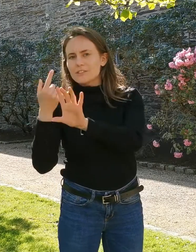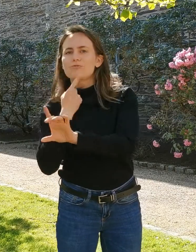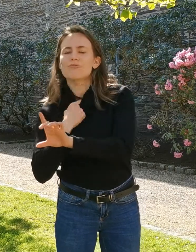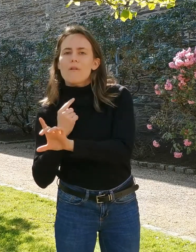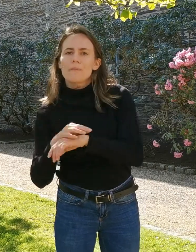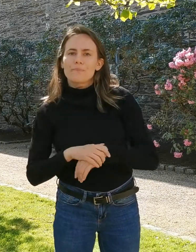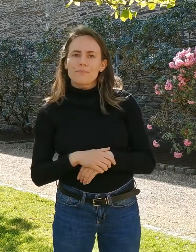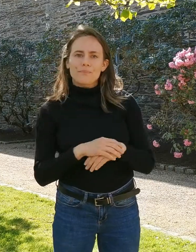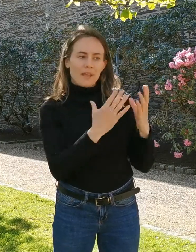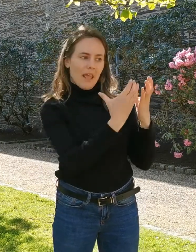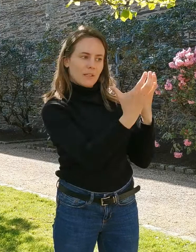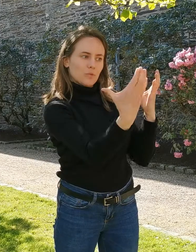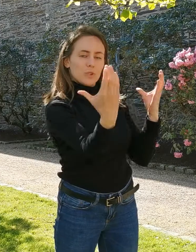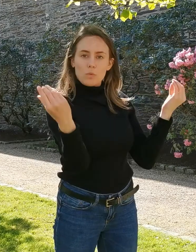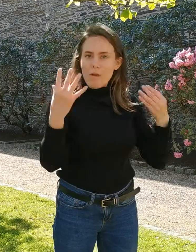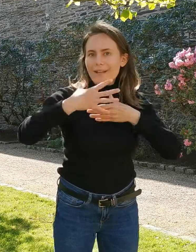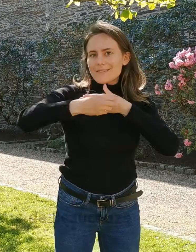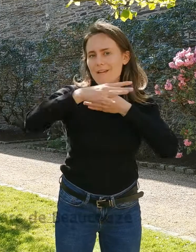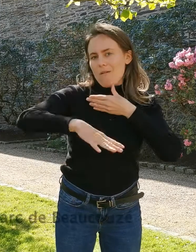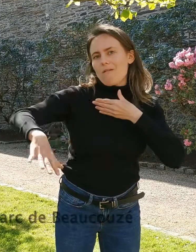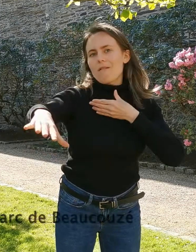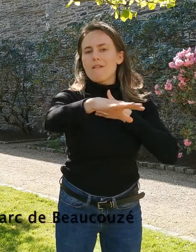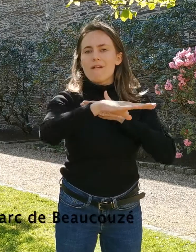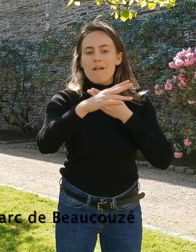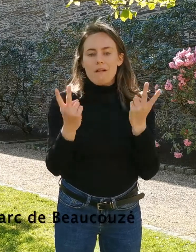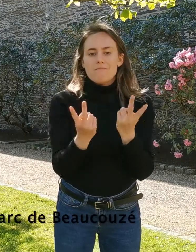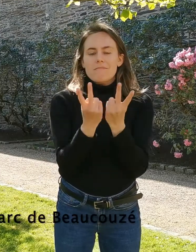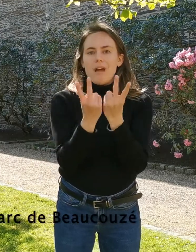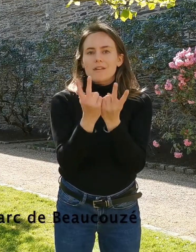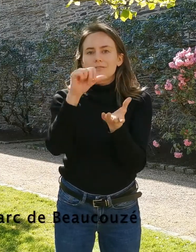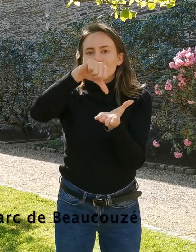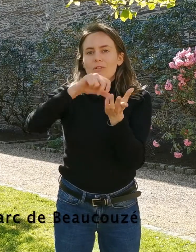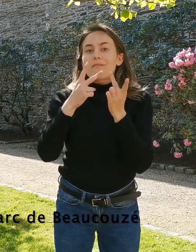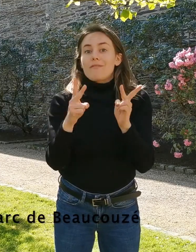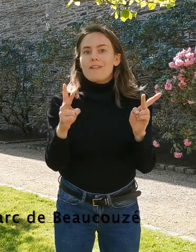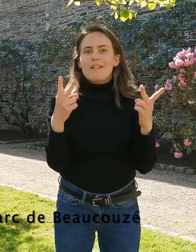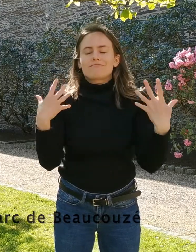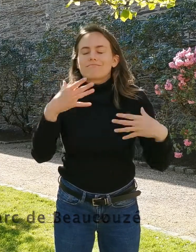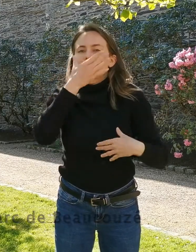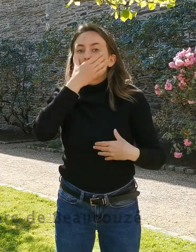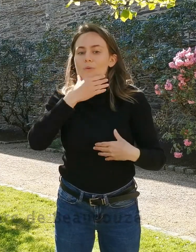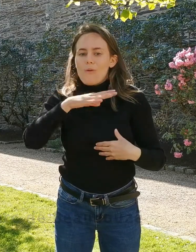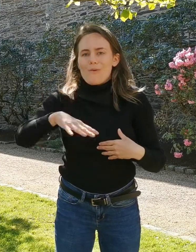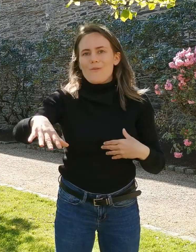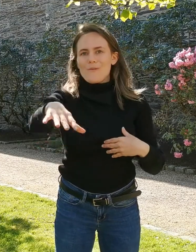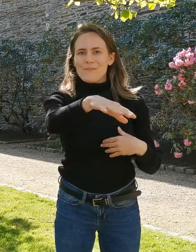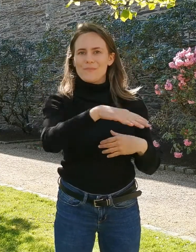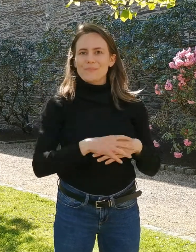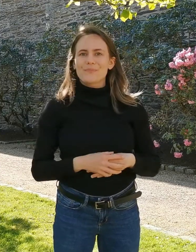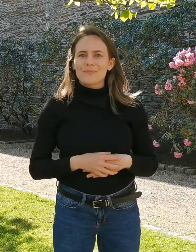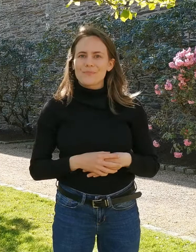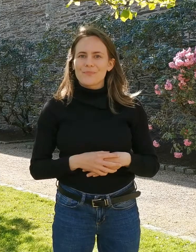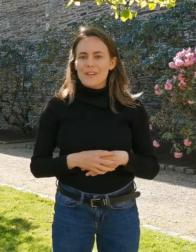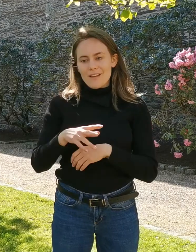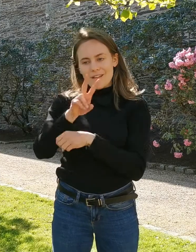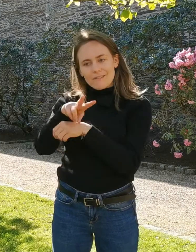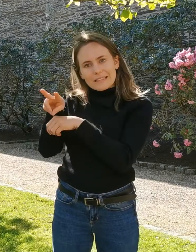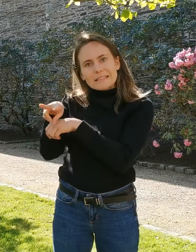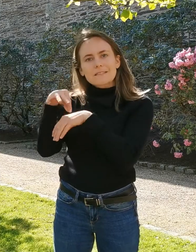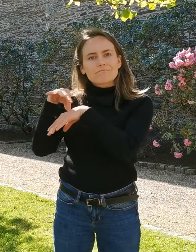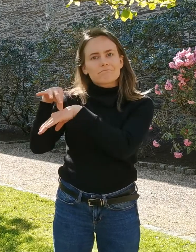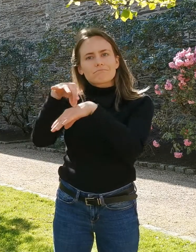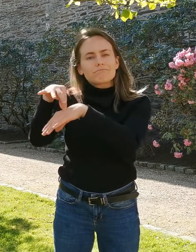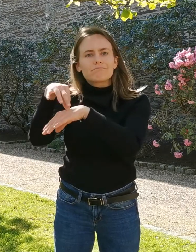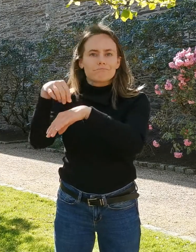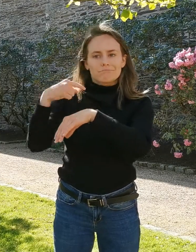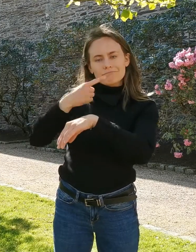expositions sont en majorité à l'extérieur, dans le parc verdoyant du centre-ville. Des visites guidées des